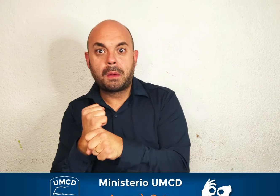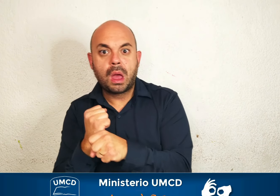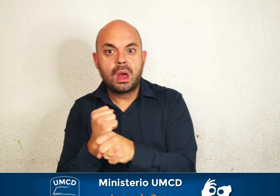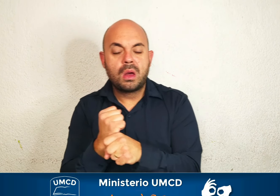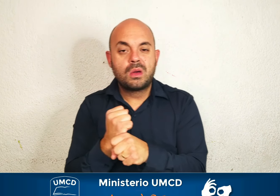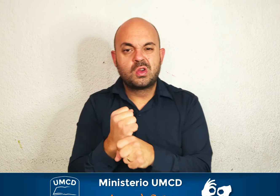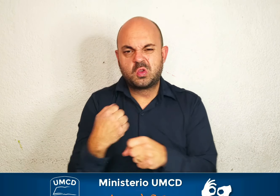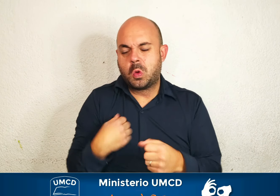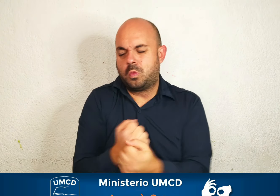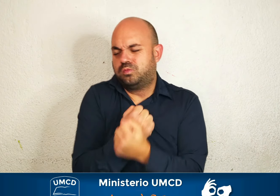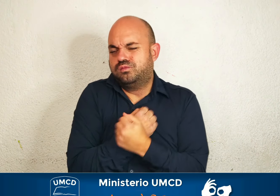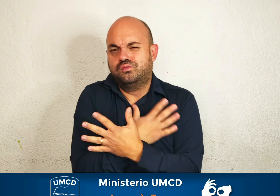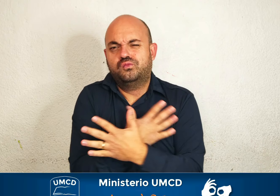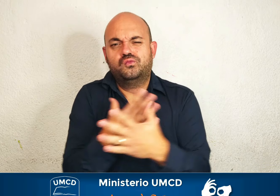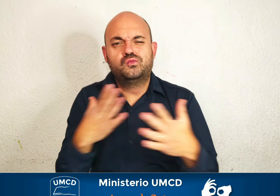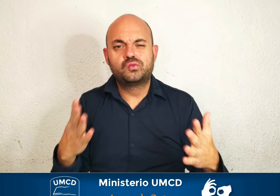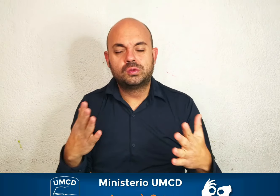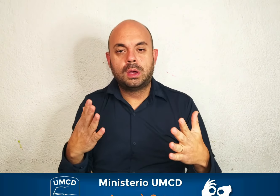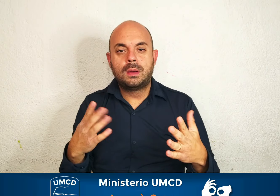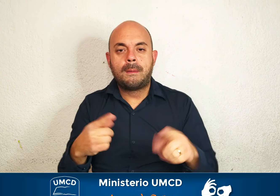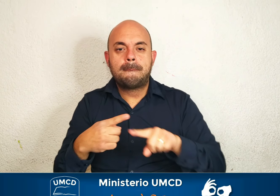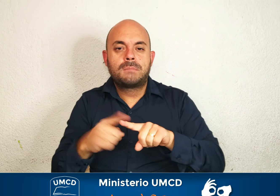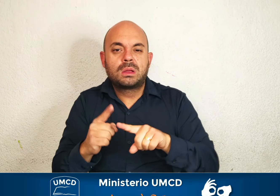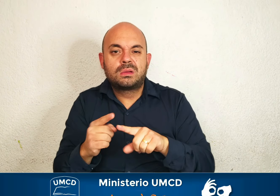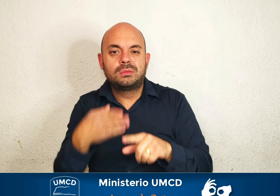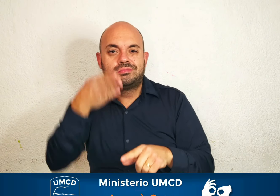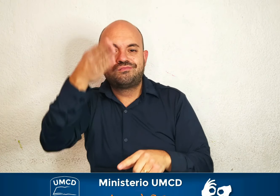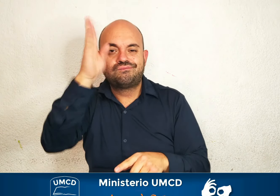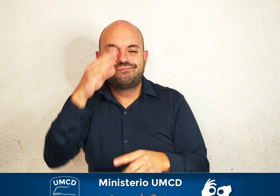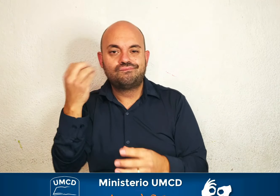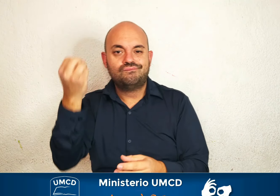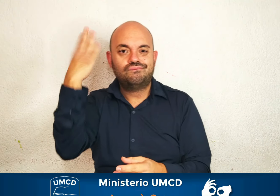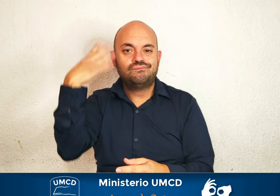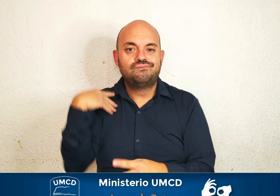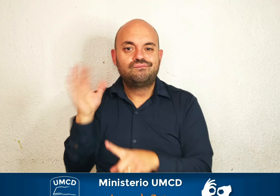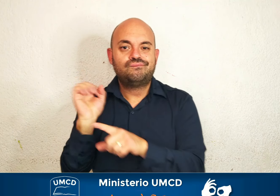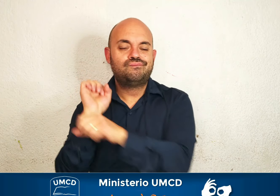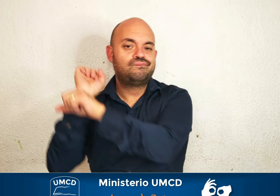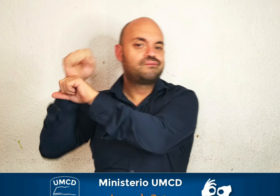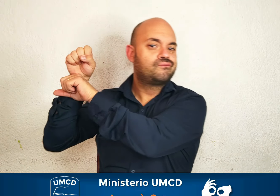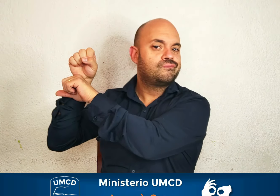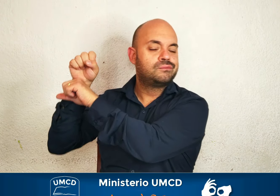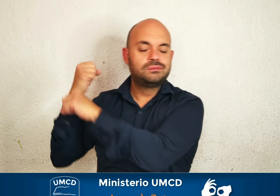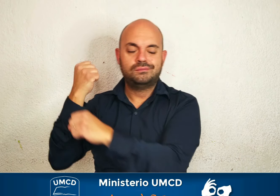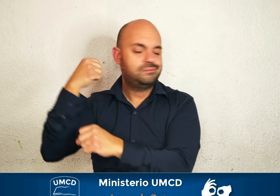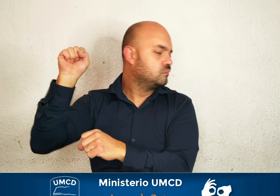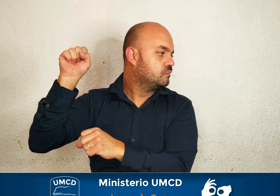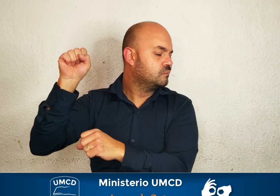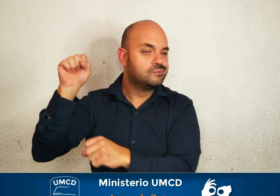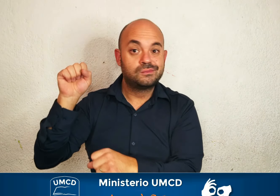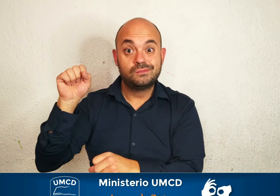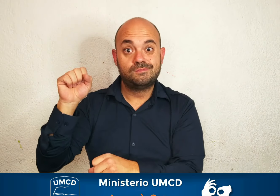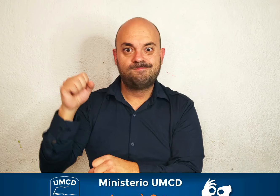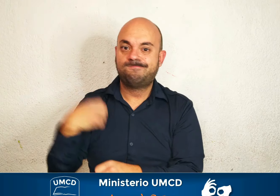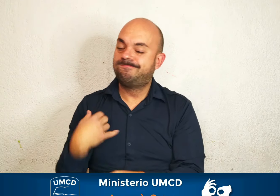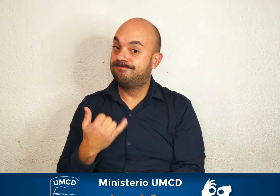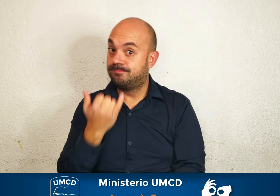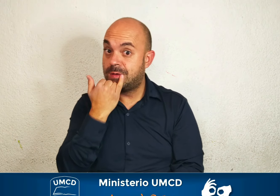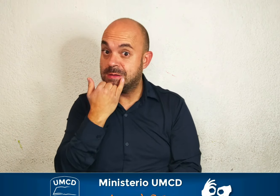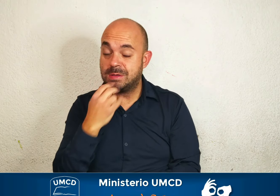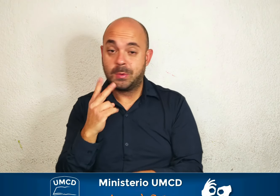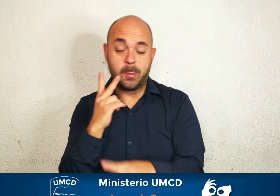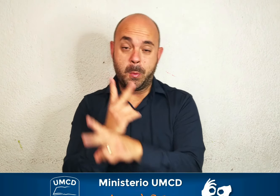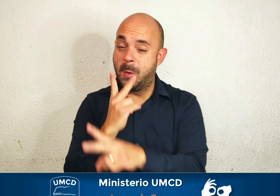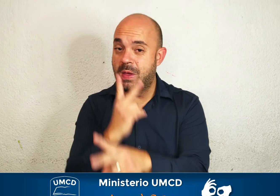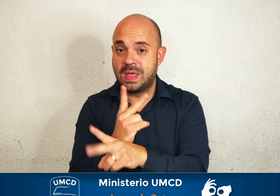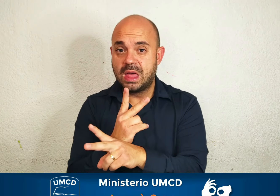mismo. No hay otro mandamiento mayor que estos. Si se da cuenta, el Señor dice, no hay otro mandamiento. Él